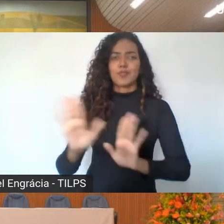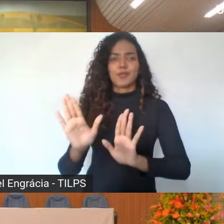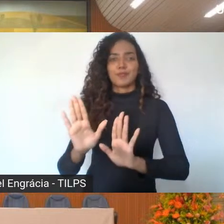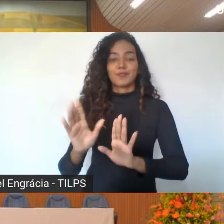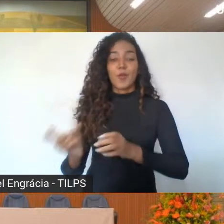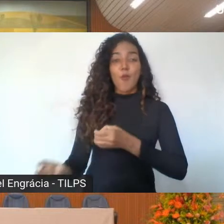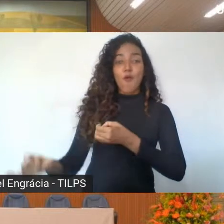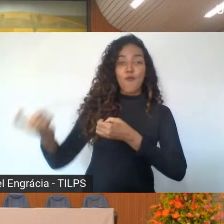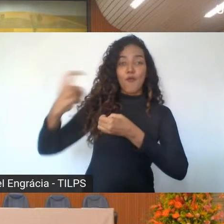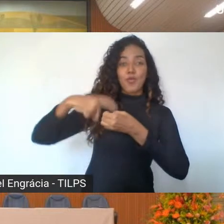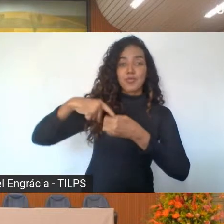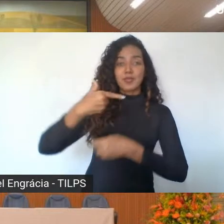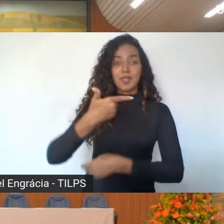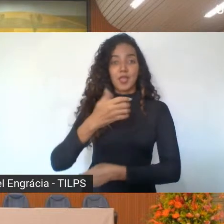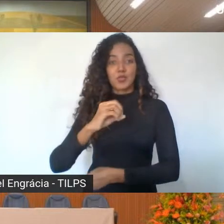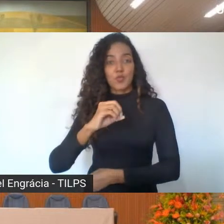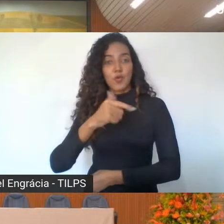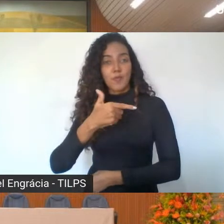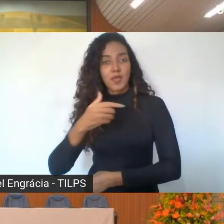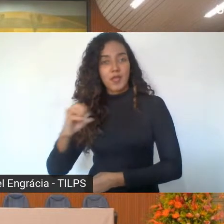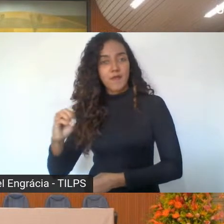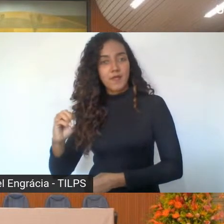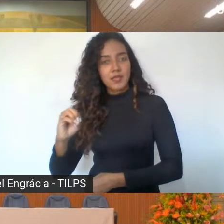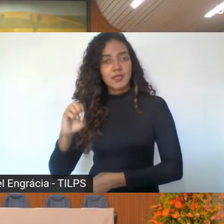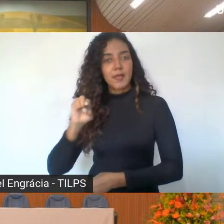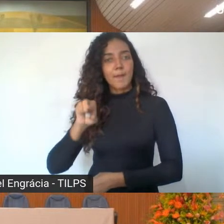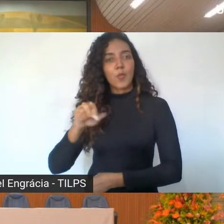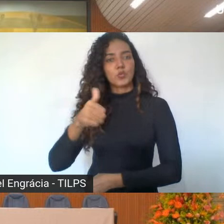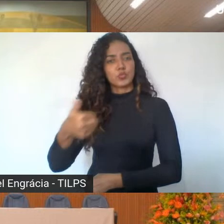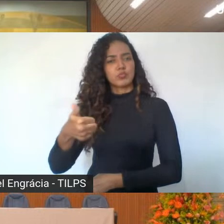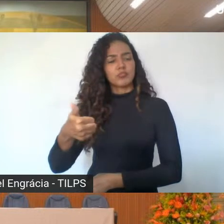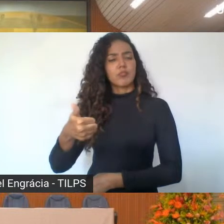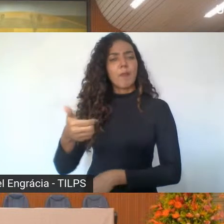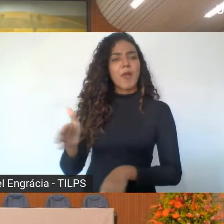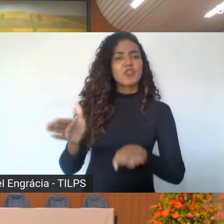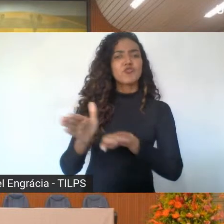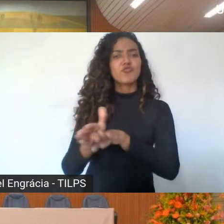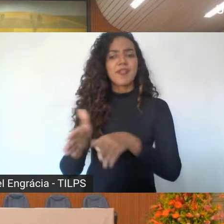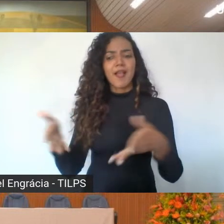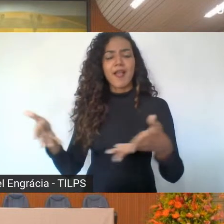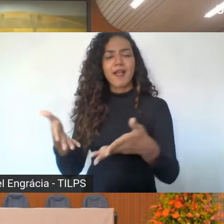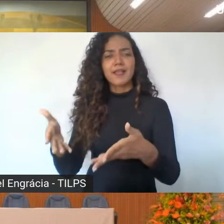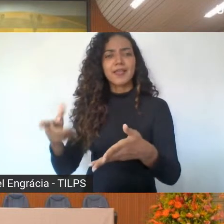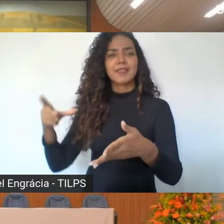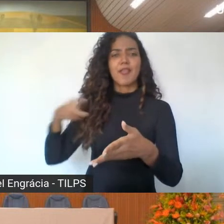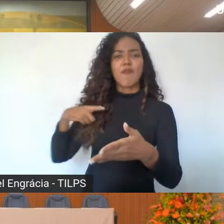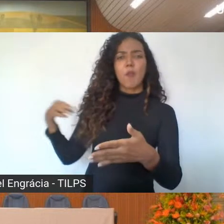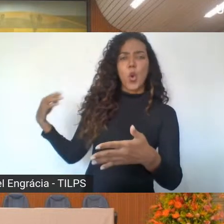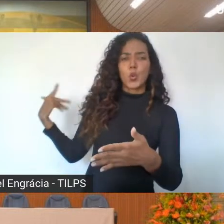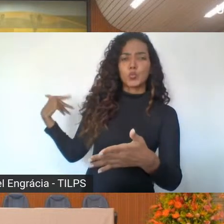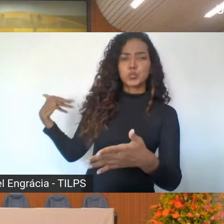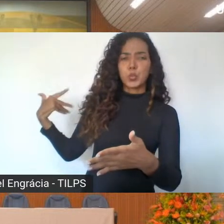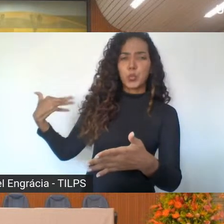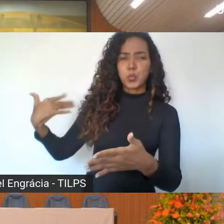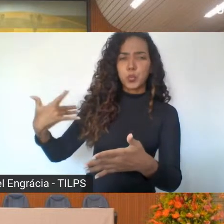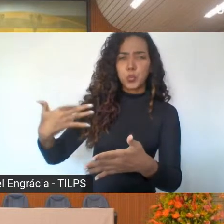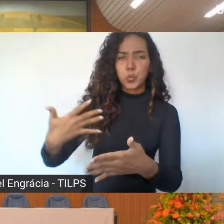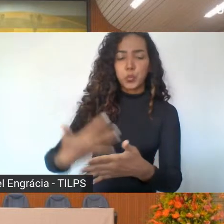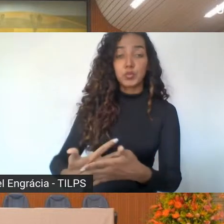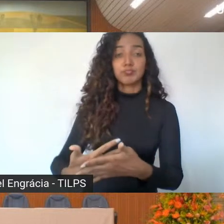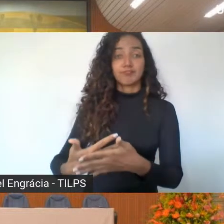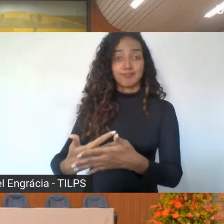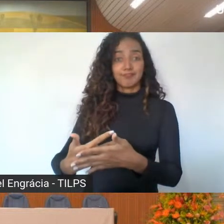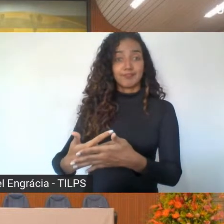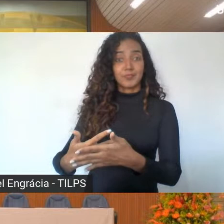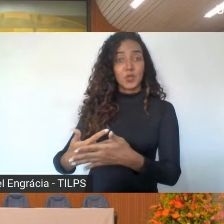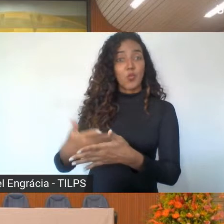Para chegar a essa retomada, nós fizemos uma longa caminhada, uma trajetória que nos ensinou muito,